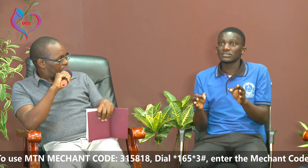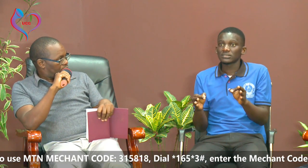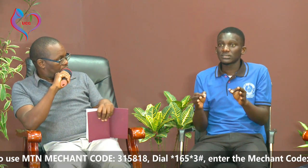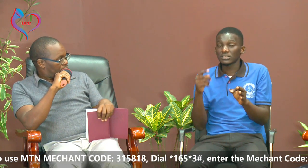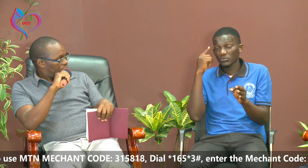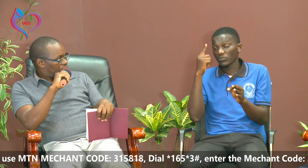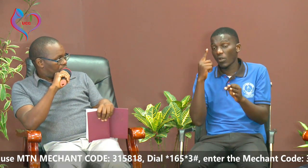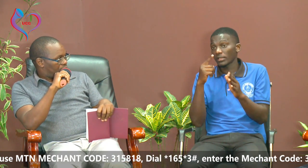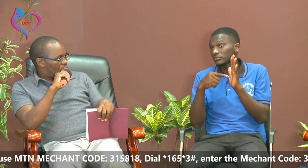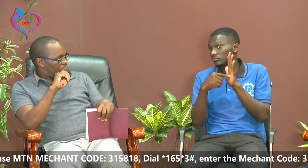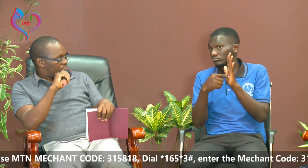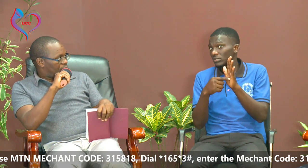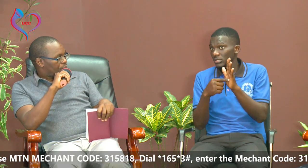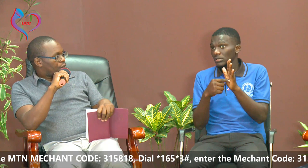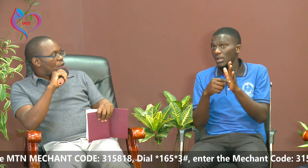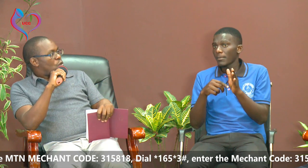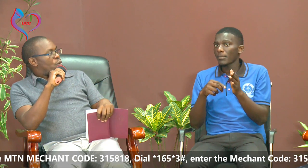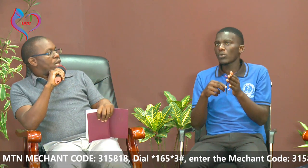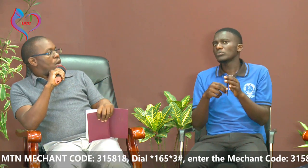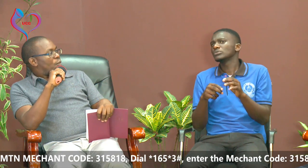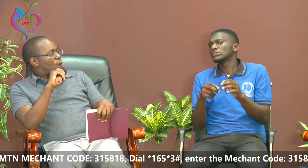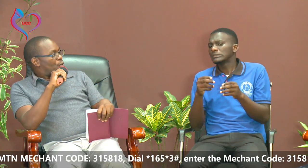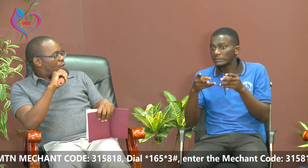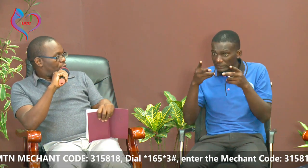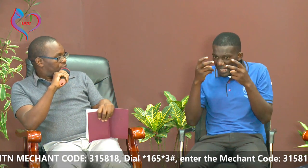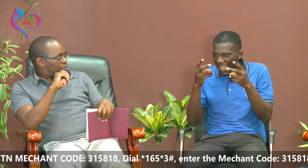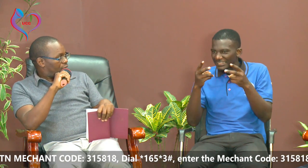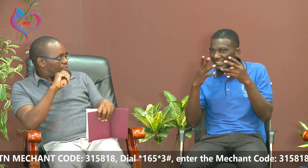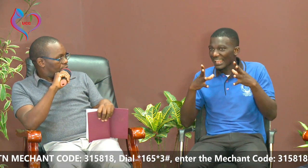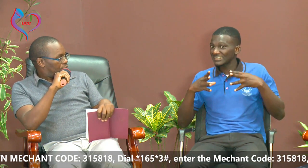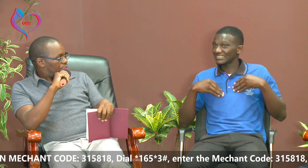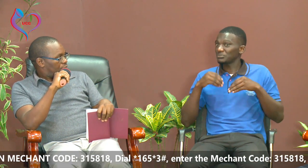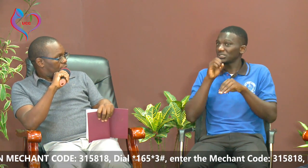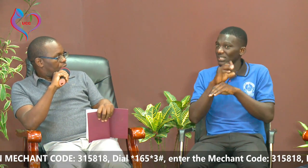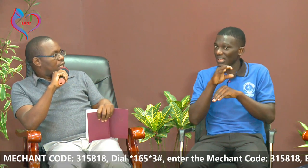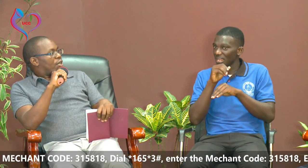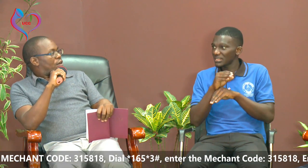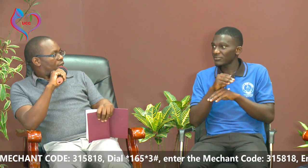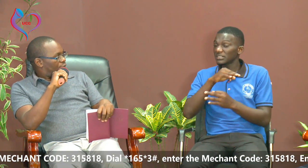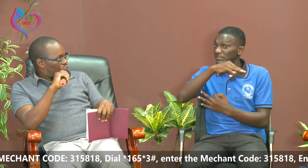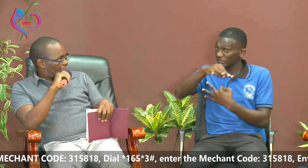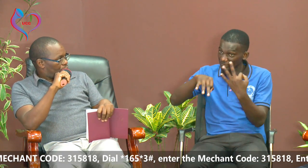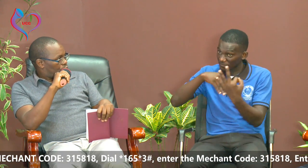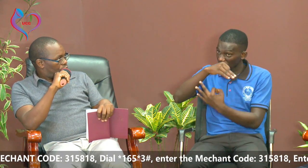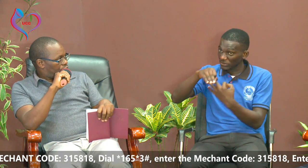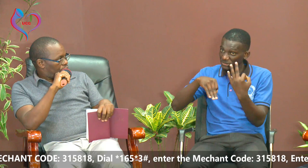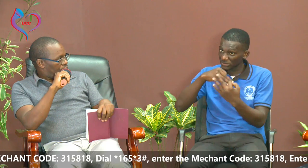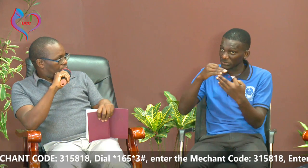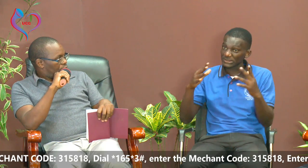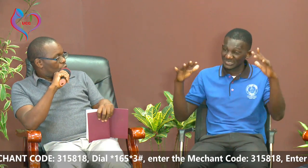mukulembeze kangene ngambi menya okubera wa buna abakristayo enkolaga nayo no moyo mutukuvu